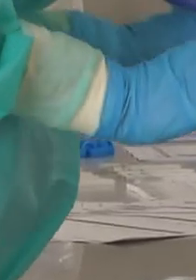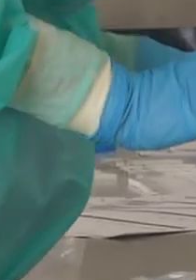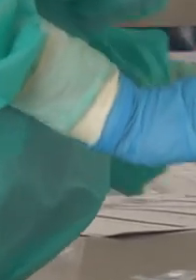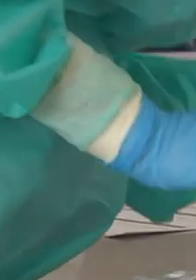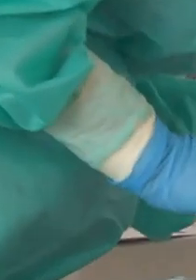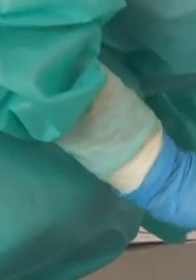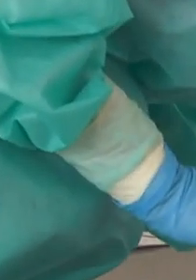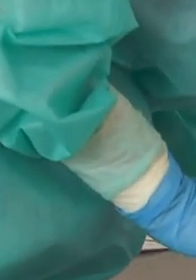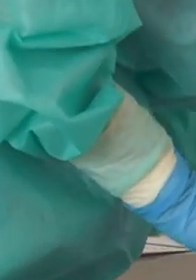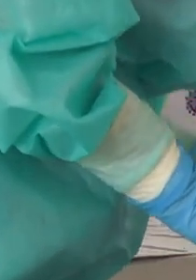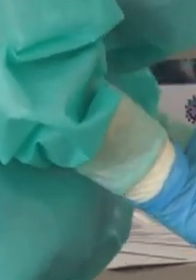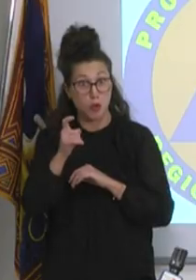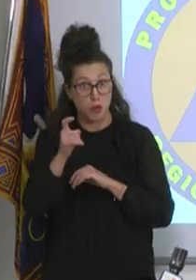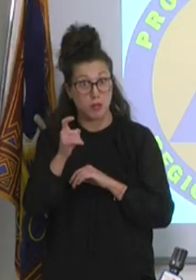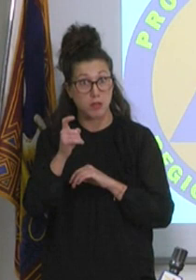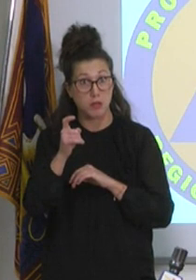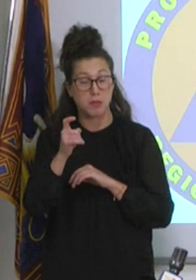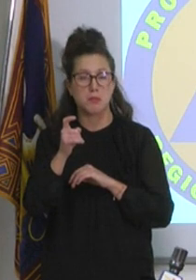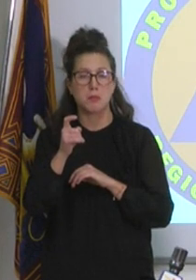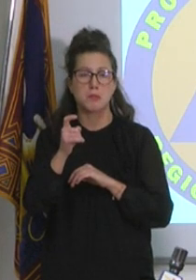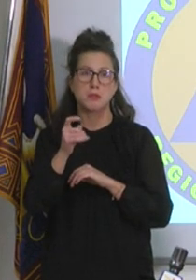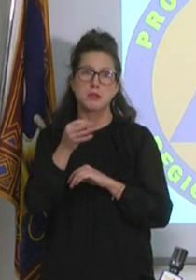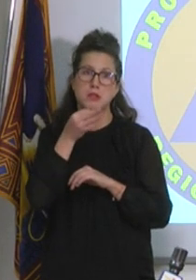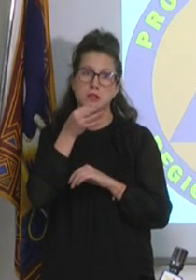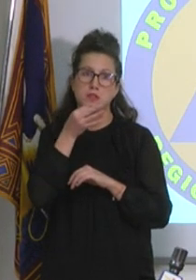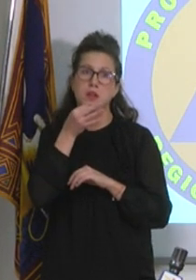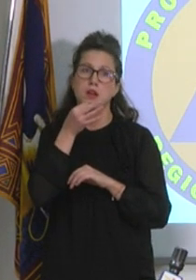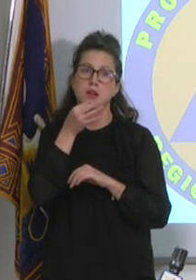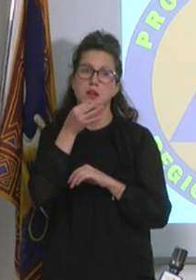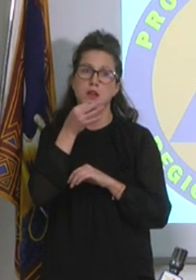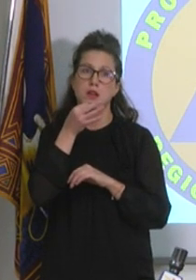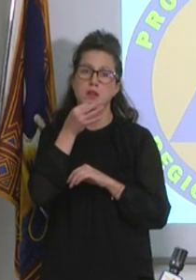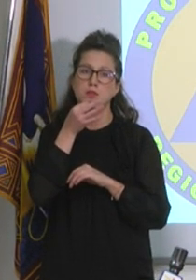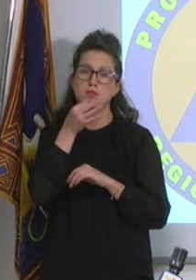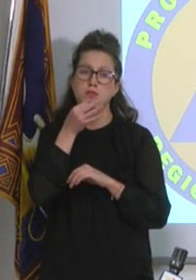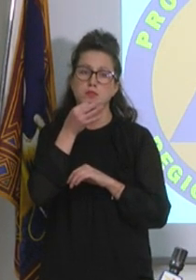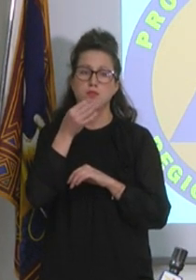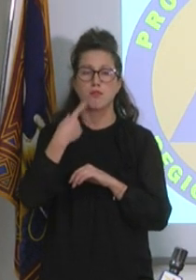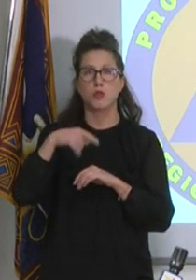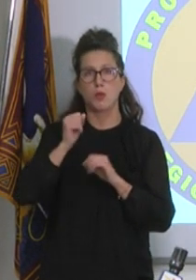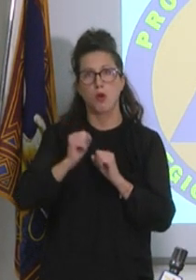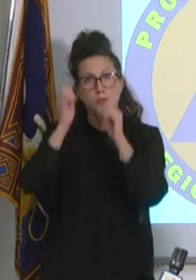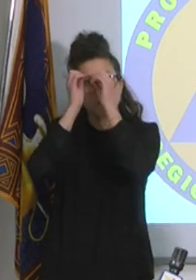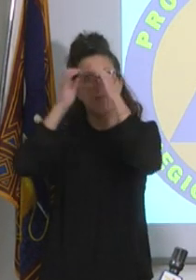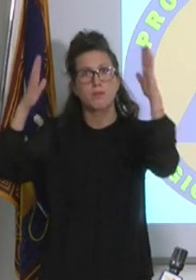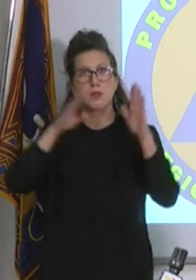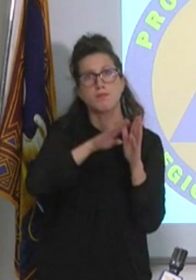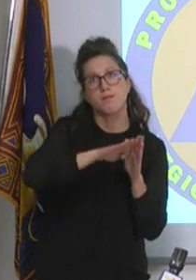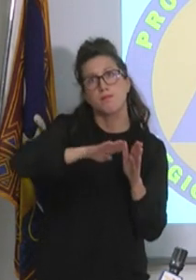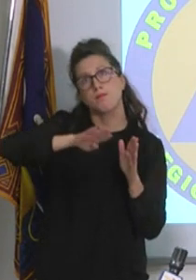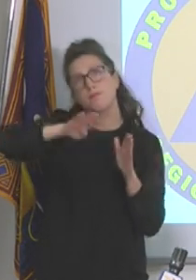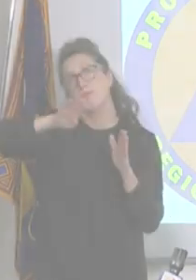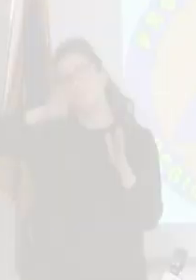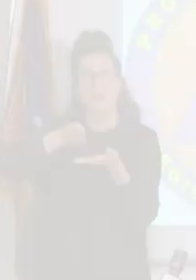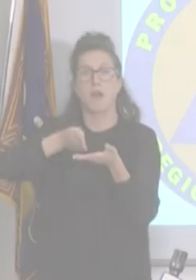verosimilmente che potremmo pensare a un picco intorno a metà 15 20 di